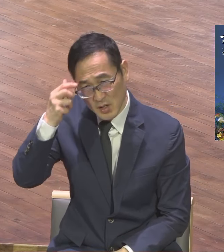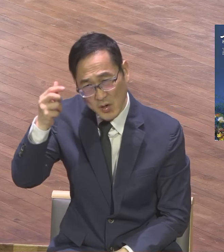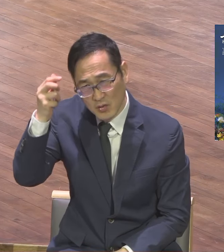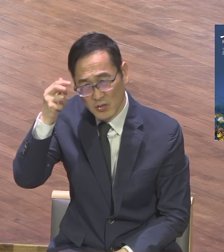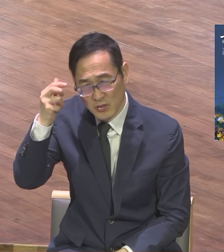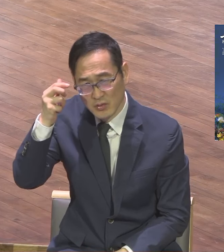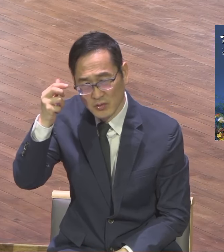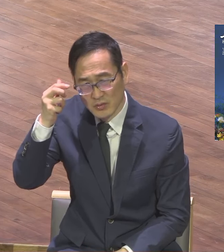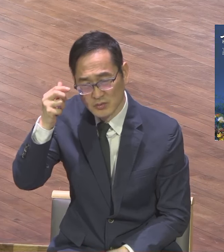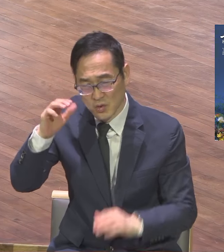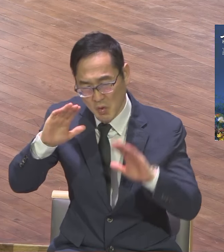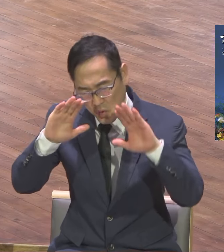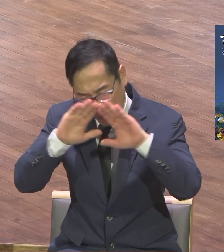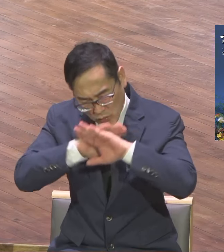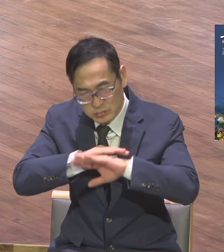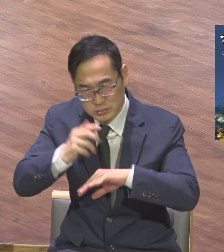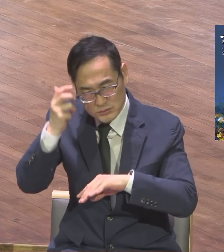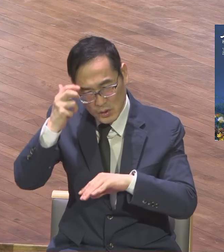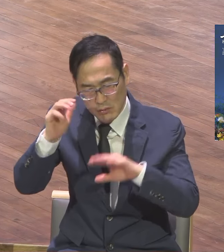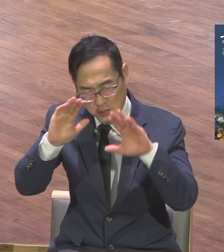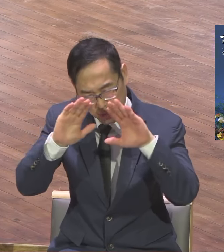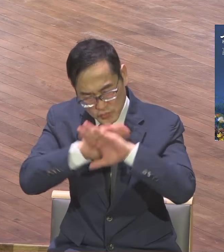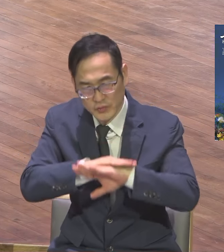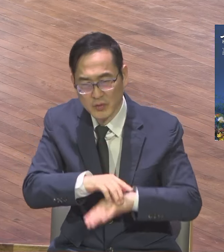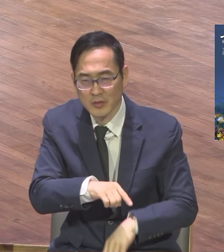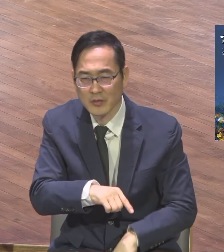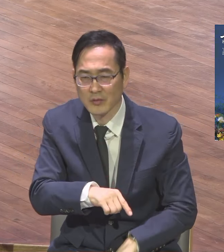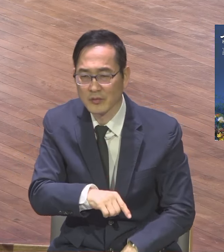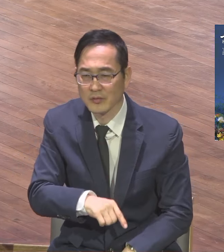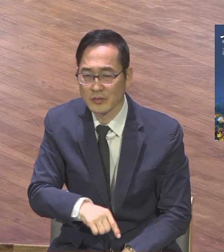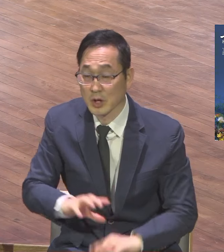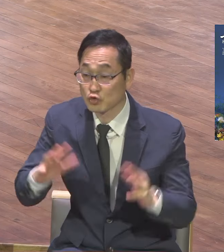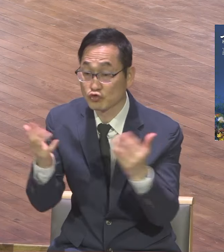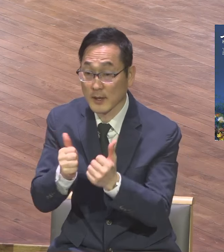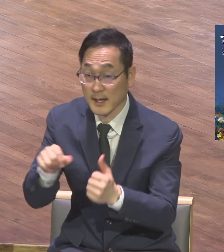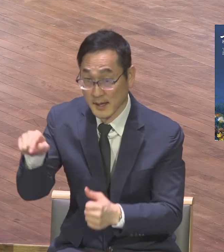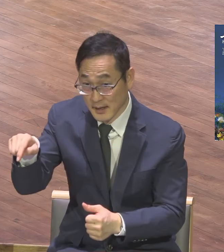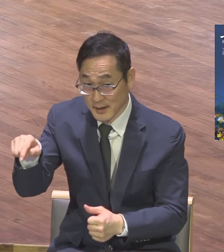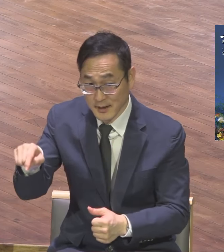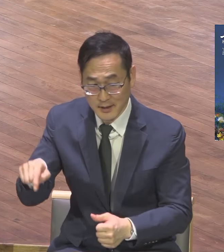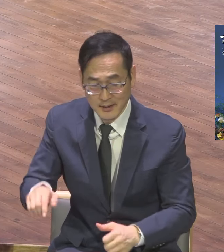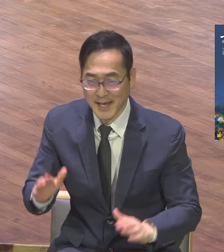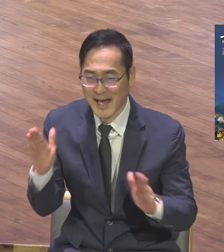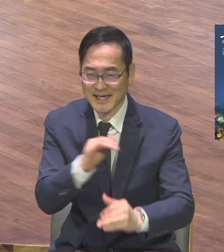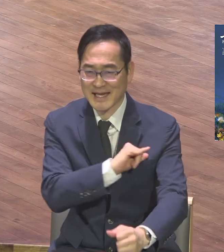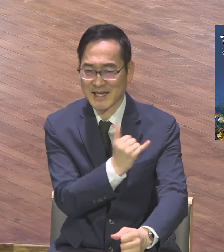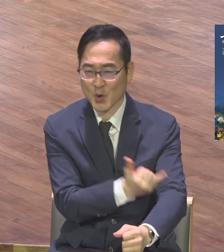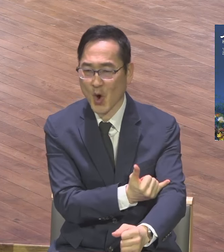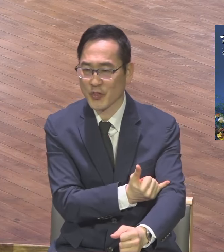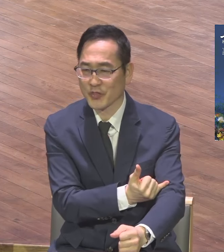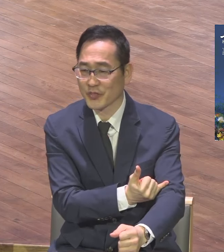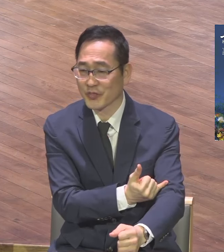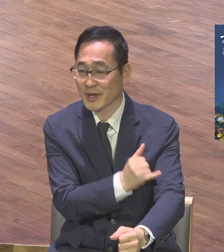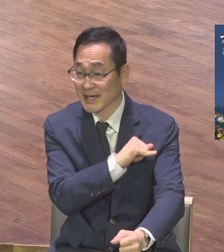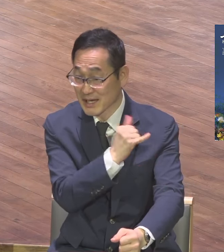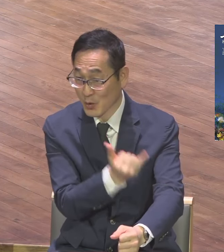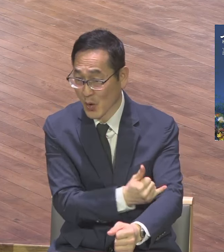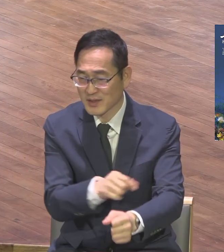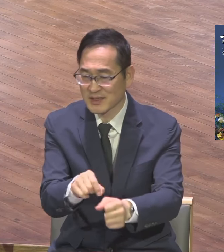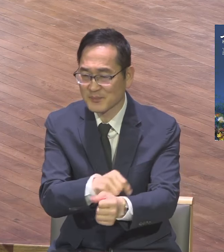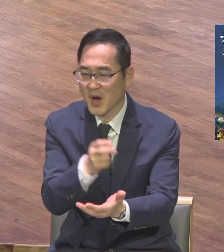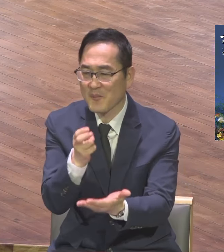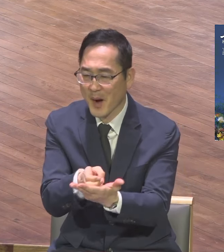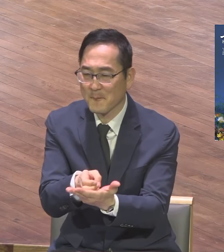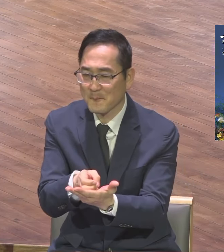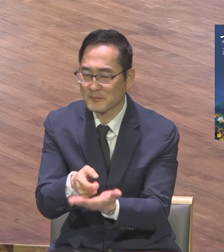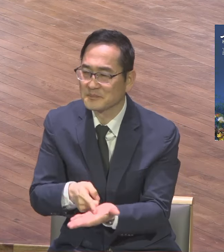바로 영향받습니다. 지금 국회에서요, 이 학생 인권 보장을 위한 특별법이 발의가